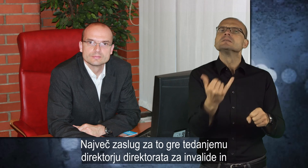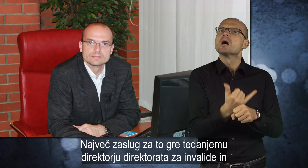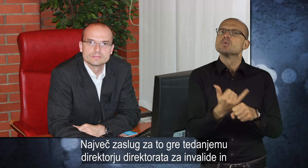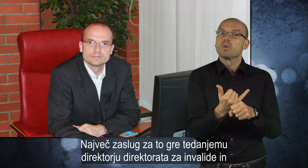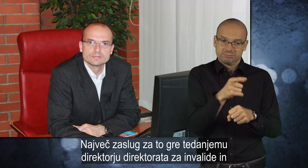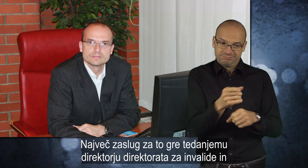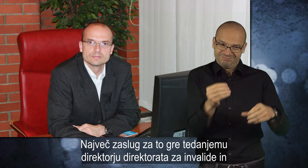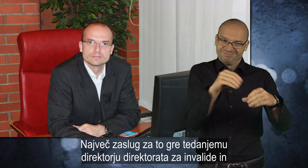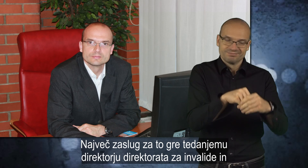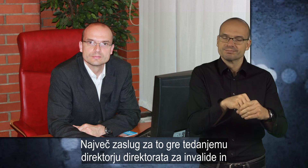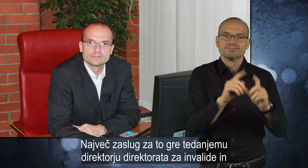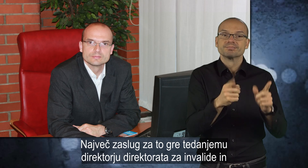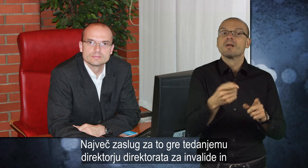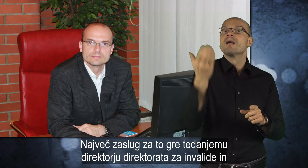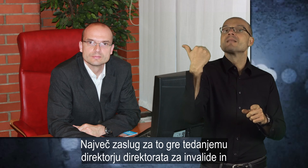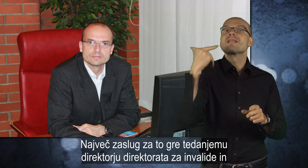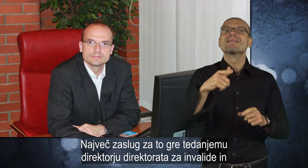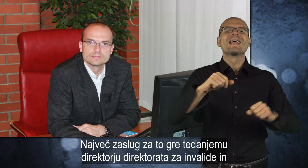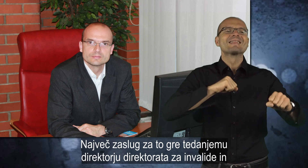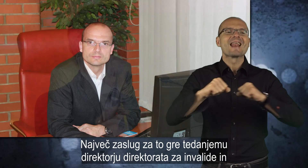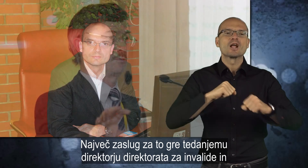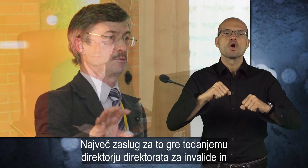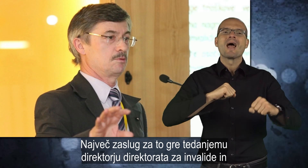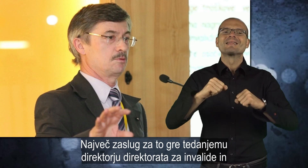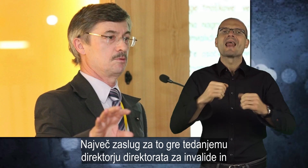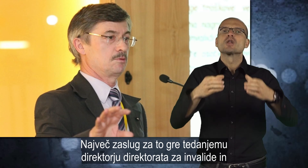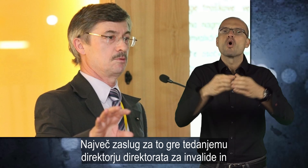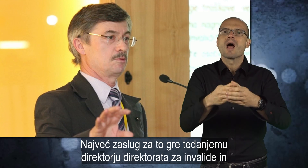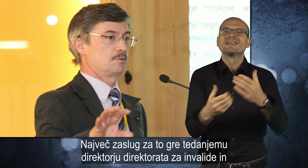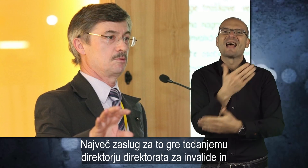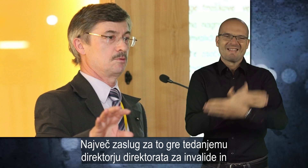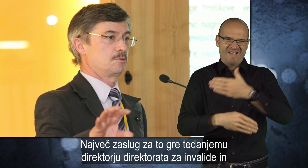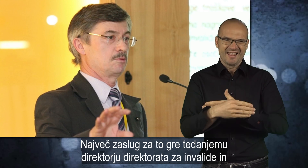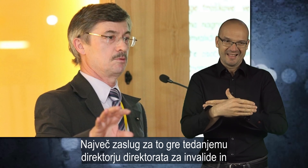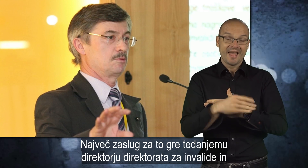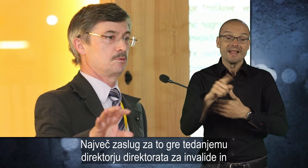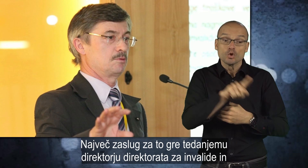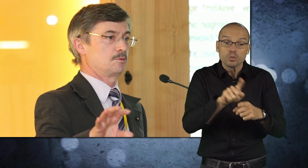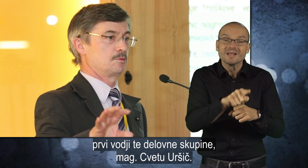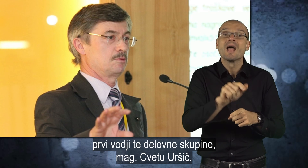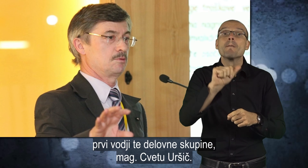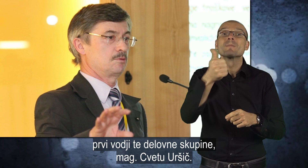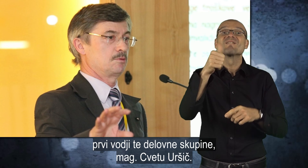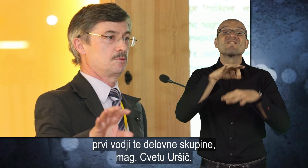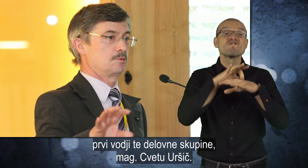Največ zaslug za to gre tedanjemu direktorju Direktorata za invalide in prvemu vodji te delovne